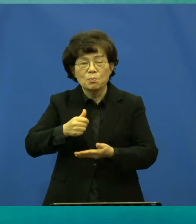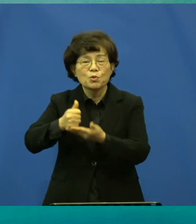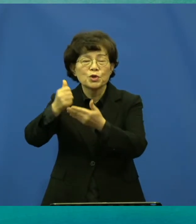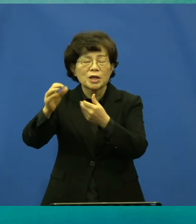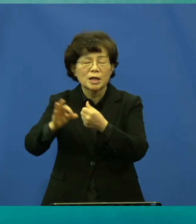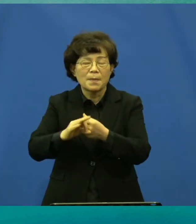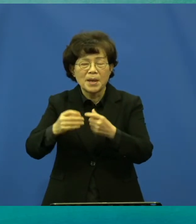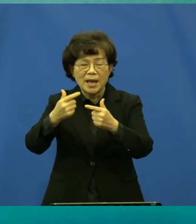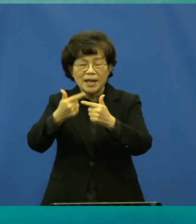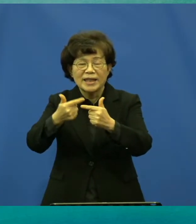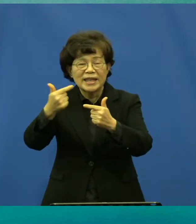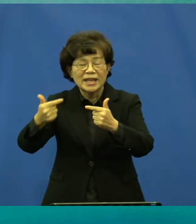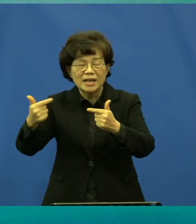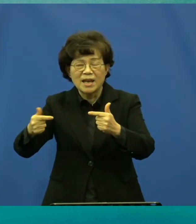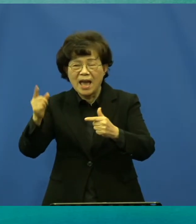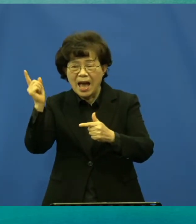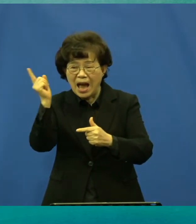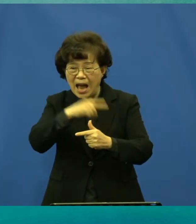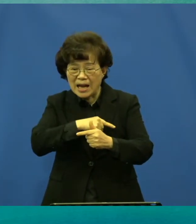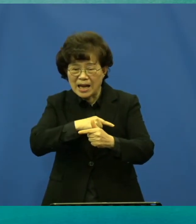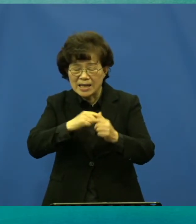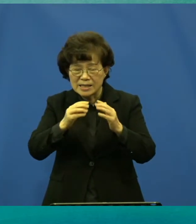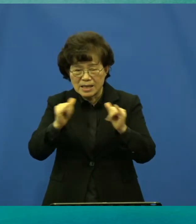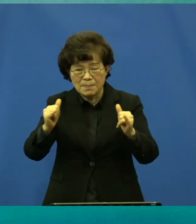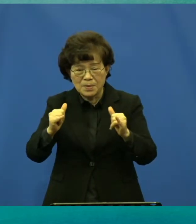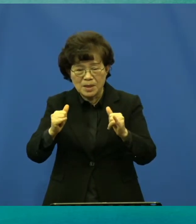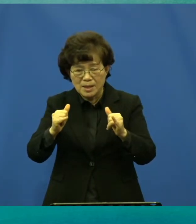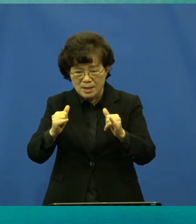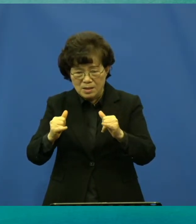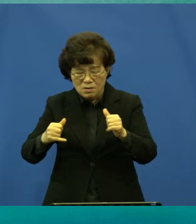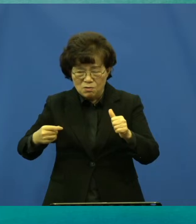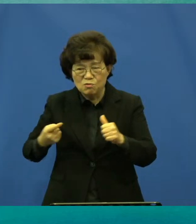악독으로 가득한 니느웨는 살려주면 안 되지.